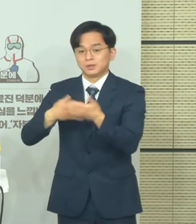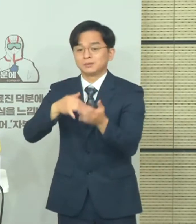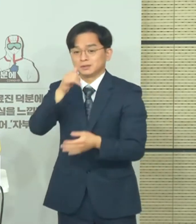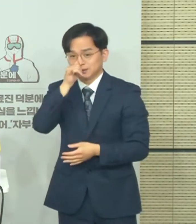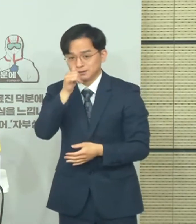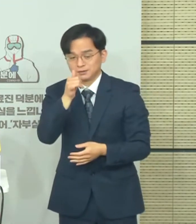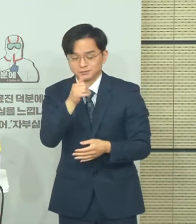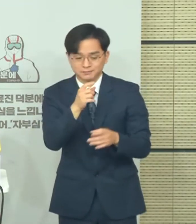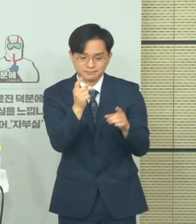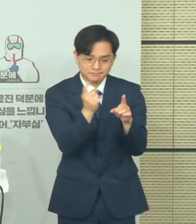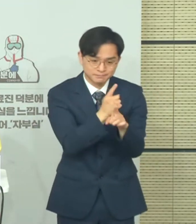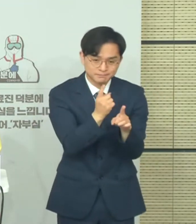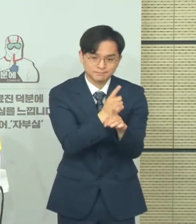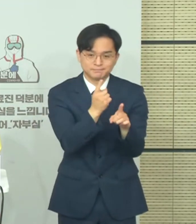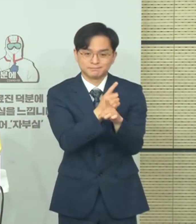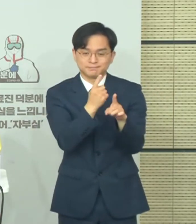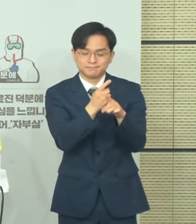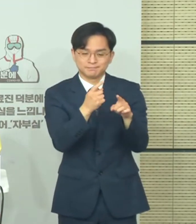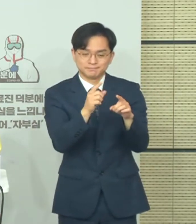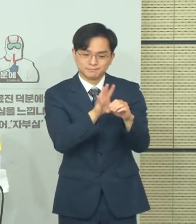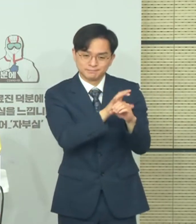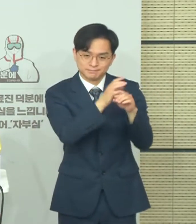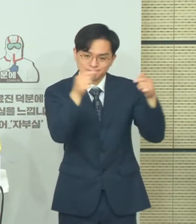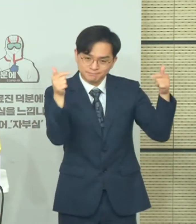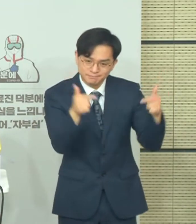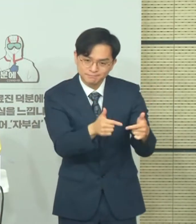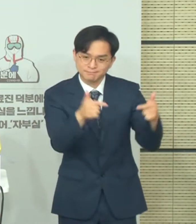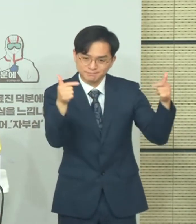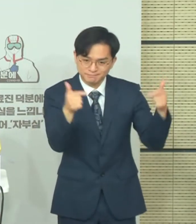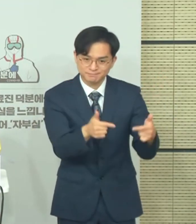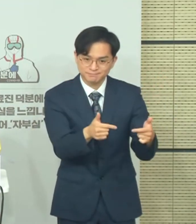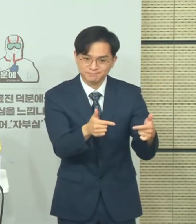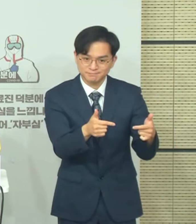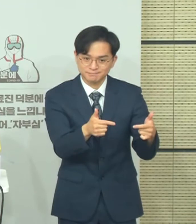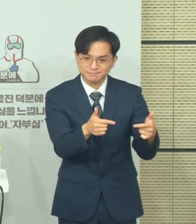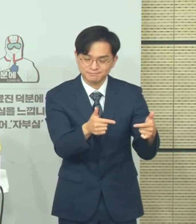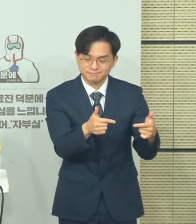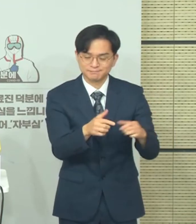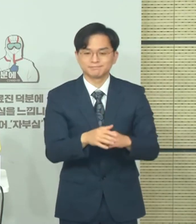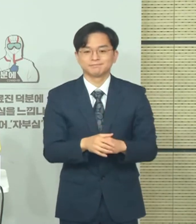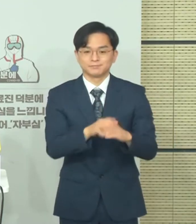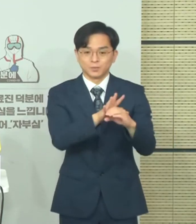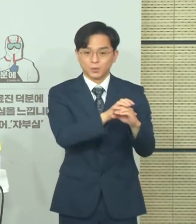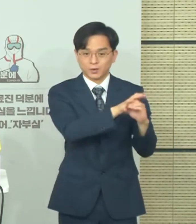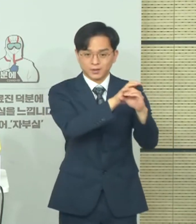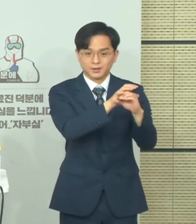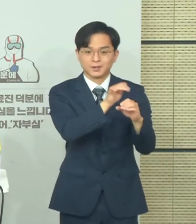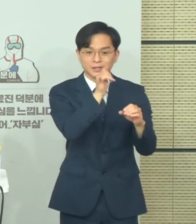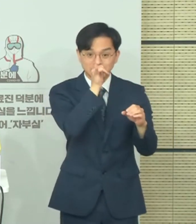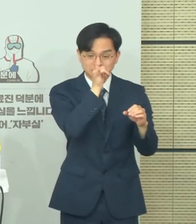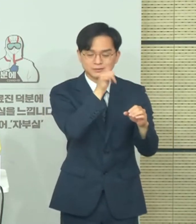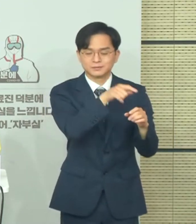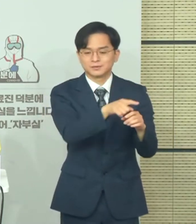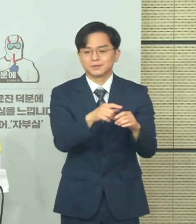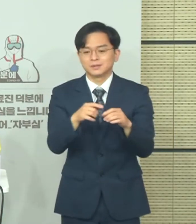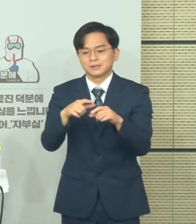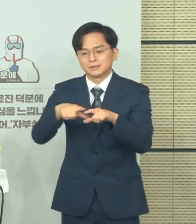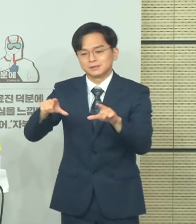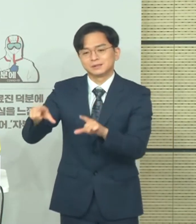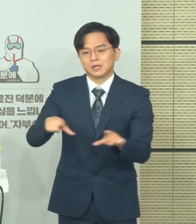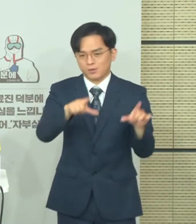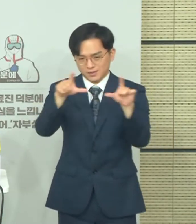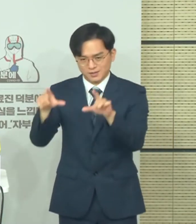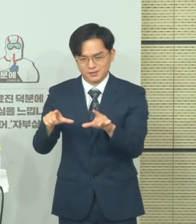목표입니다 이를 위해 일상적인 사회의 경제적 활동을 지속할 생활 속 박력 수 측을